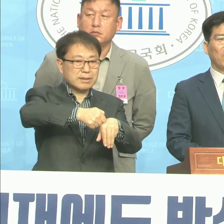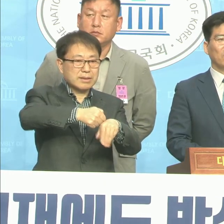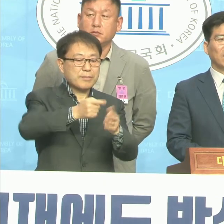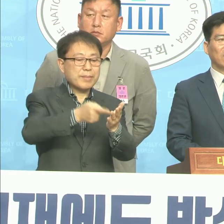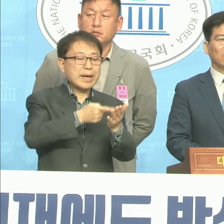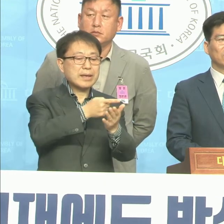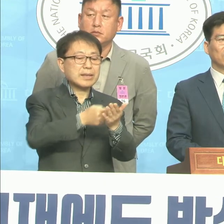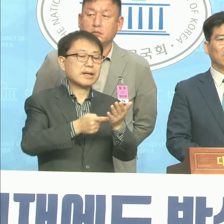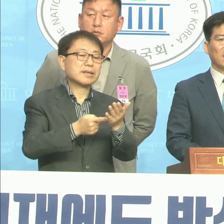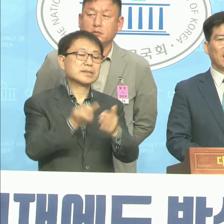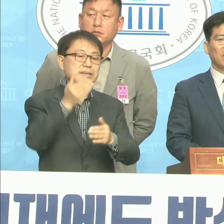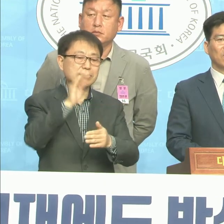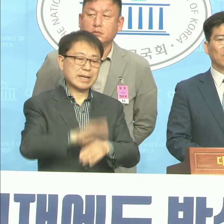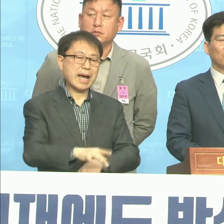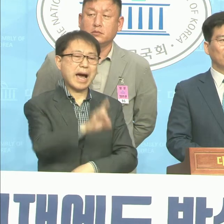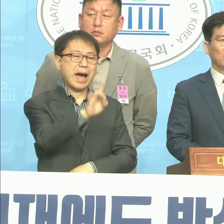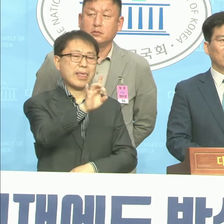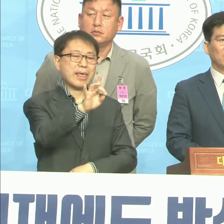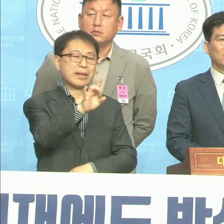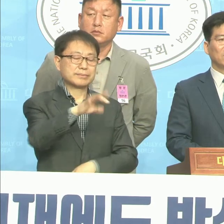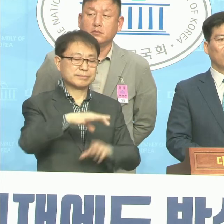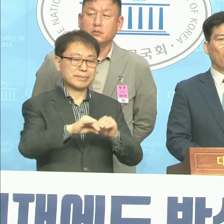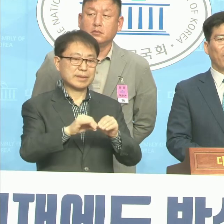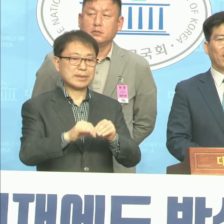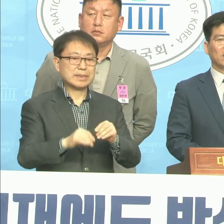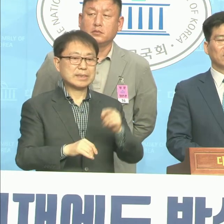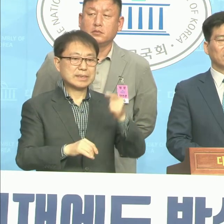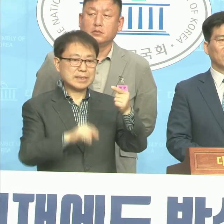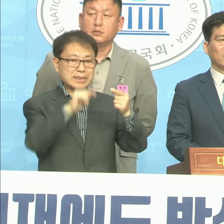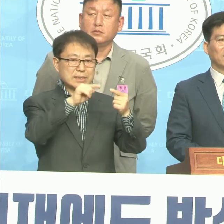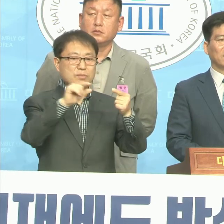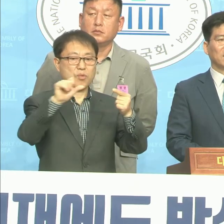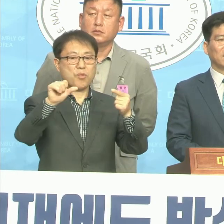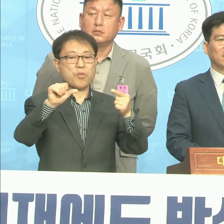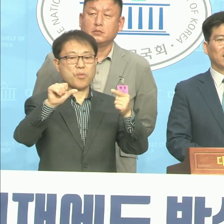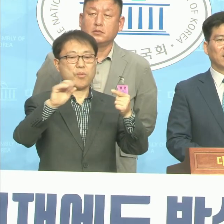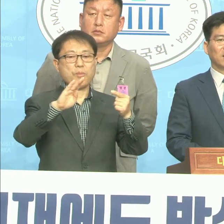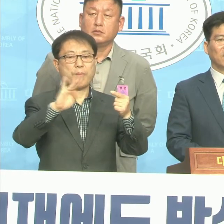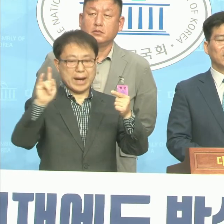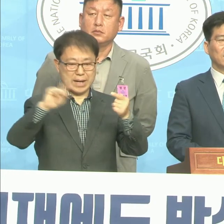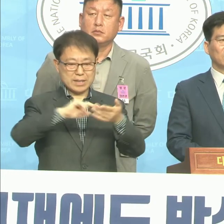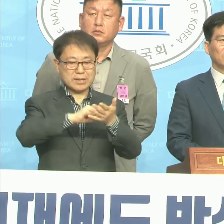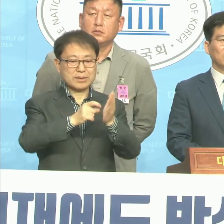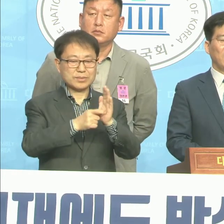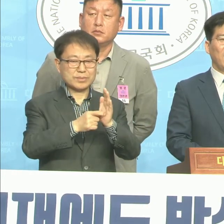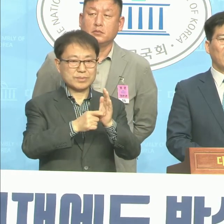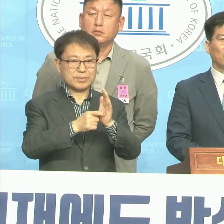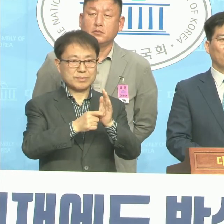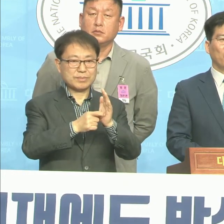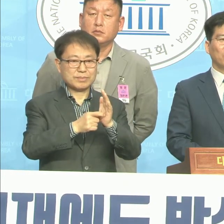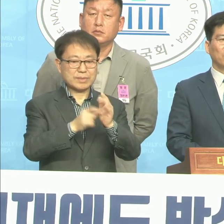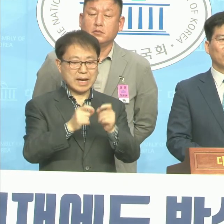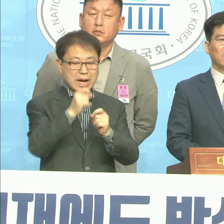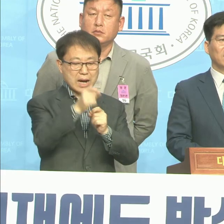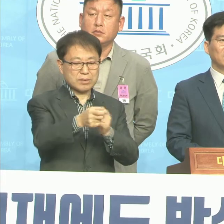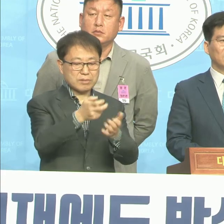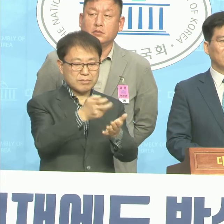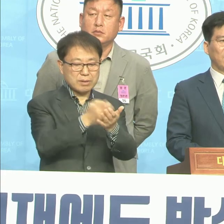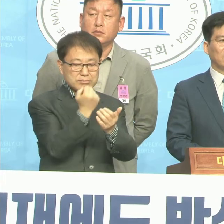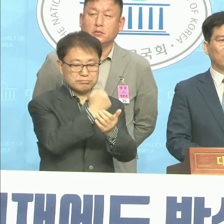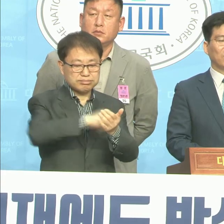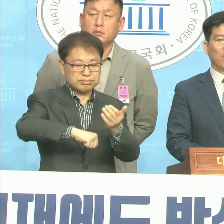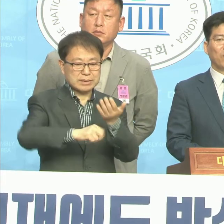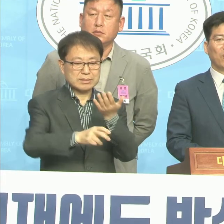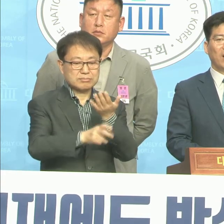활용된 건수는 딱 한권 이고 1.5 배 에 그쳤습니다 현실에서는 하도급법 을 무시하는